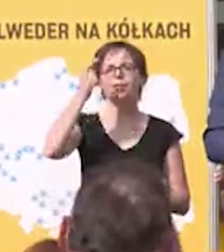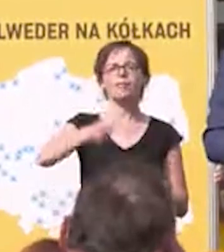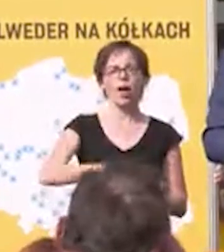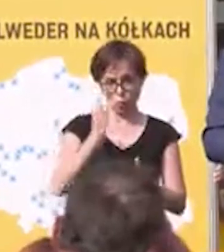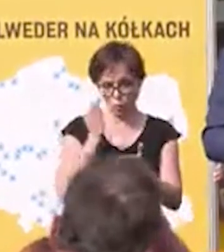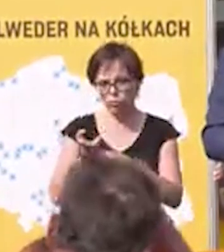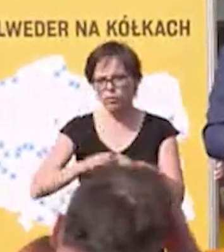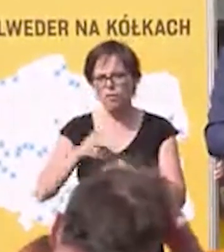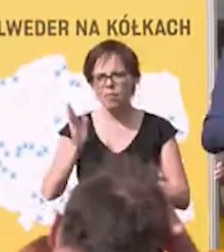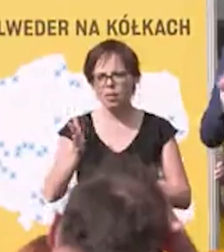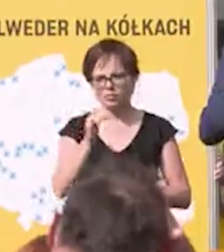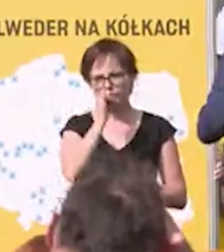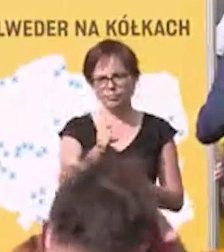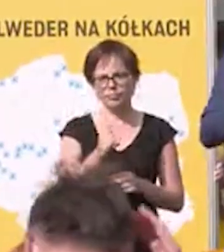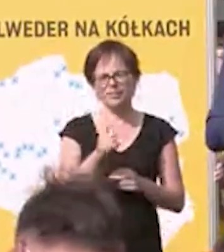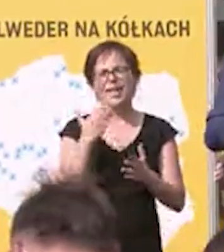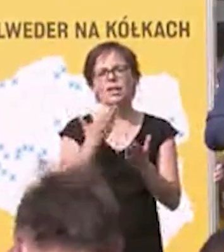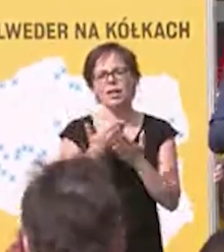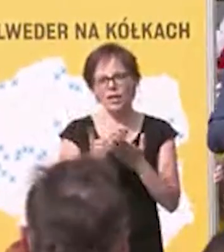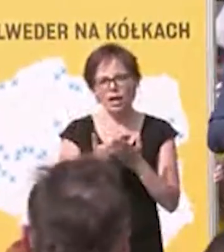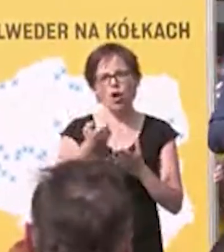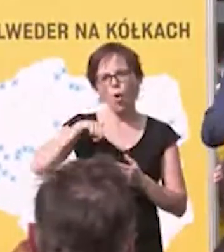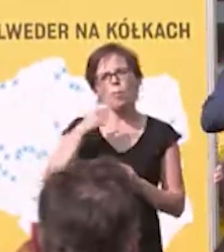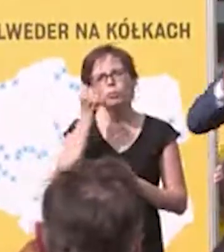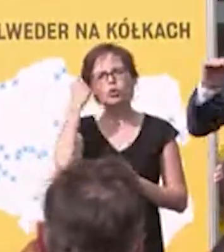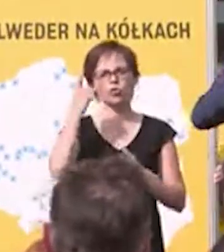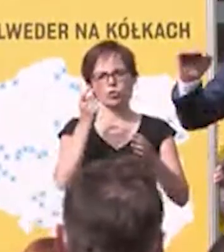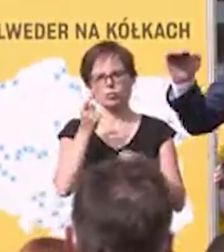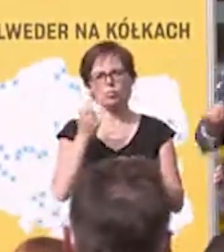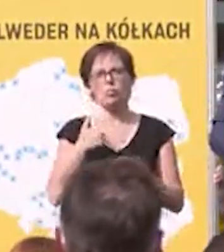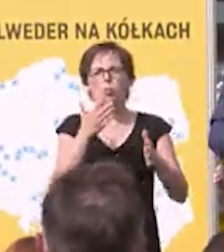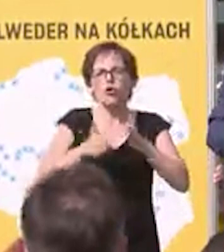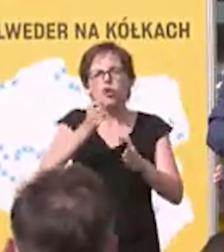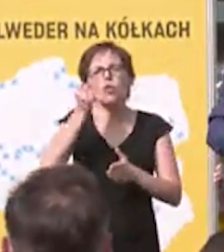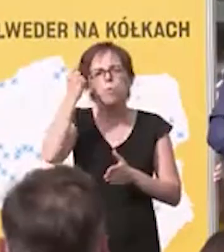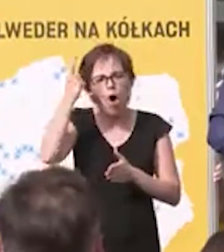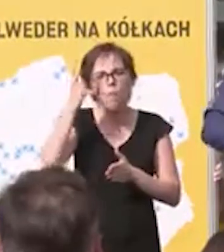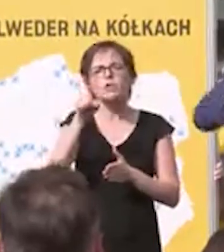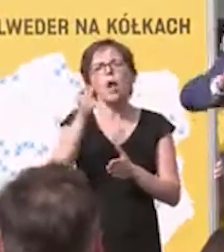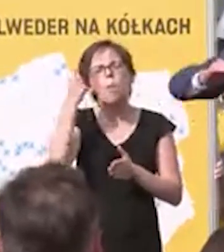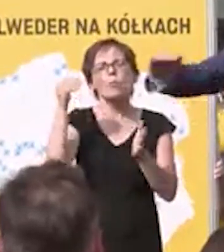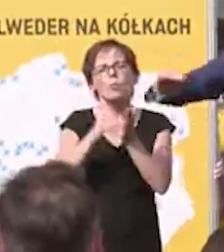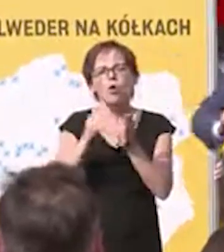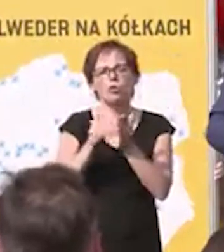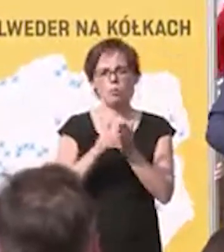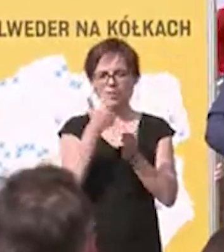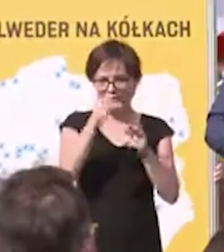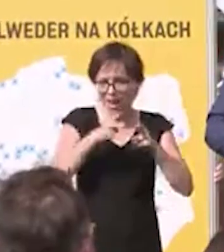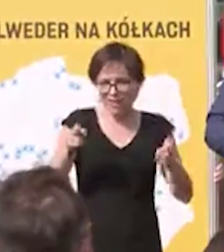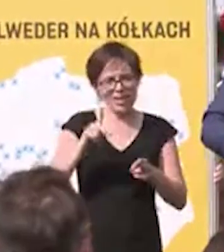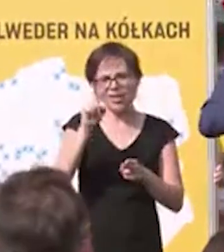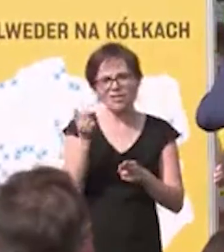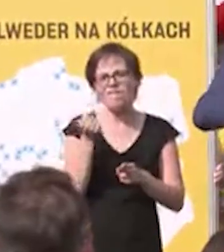nakazem. Dlatego pomysł, który przygotowaliśmy dla Polski, wykracza poza jedną kadencję. To jest pomysł na wiele